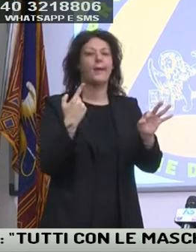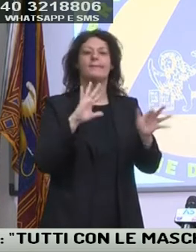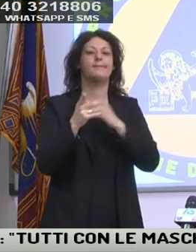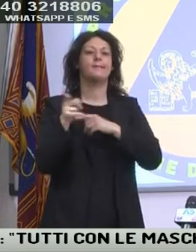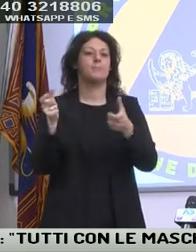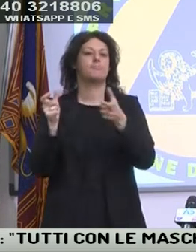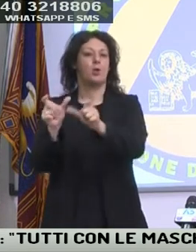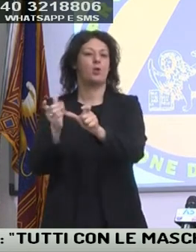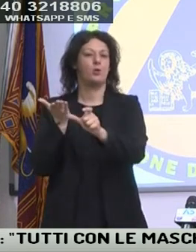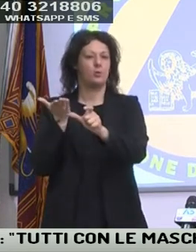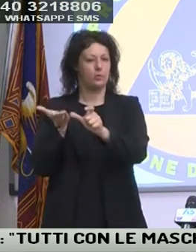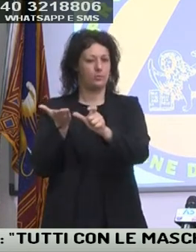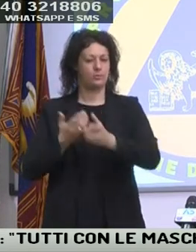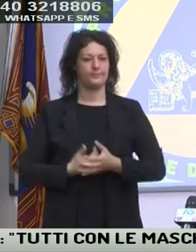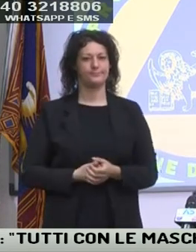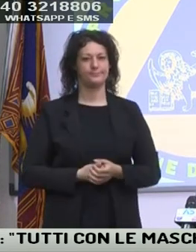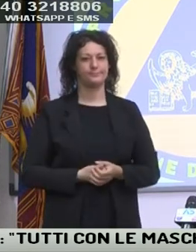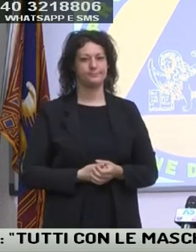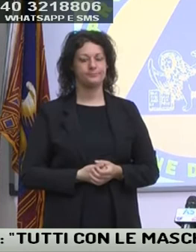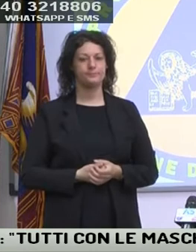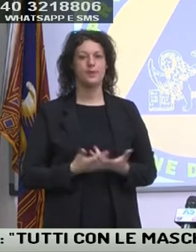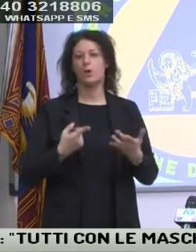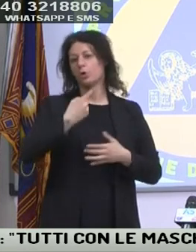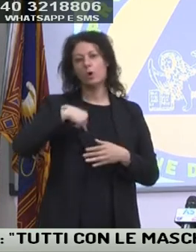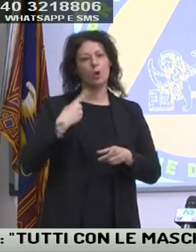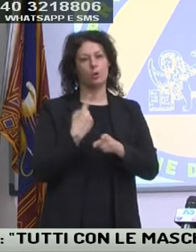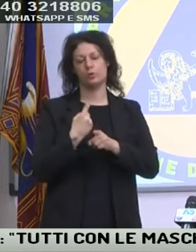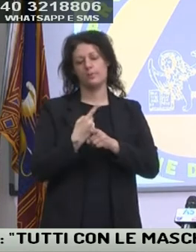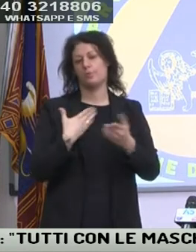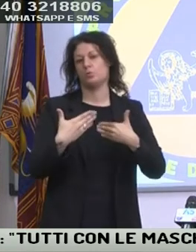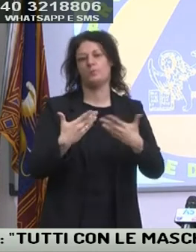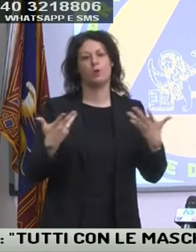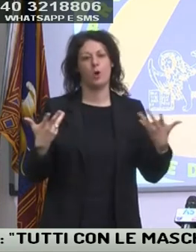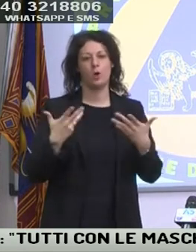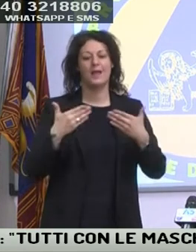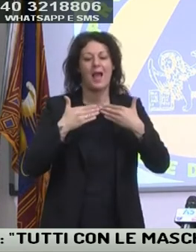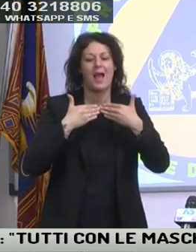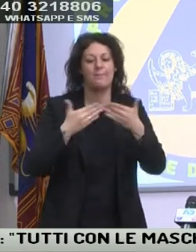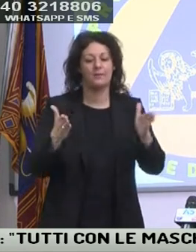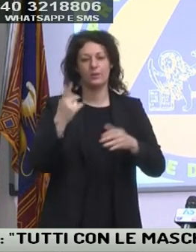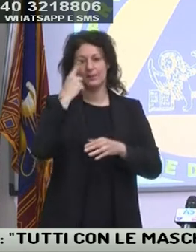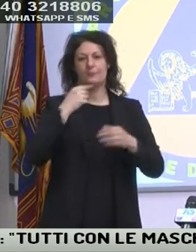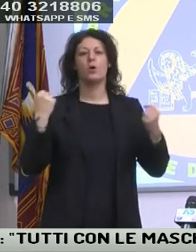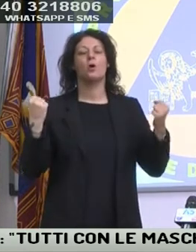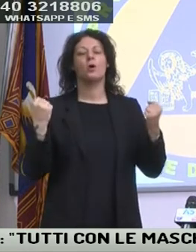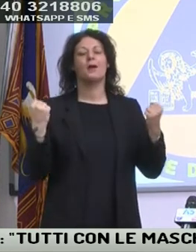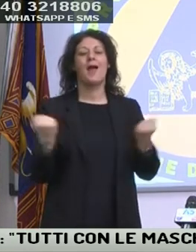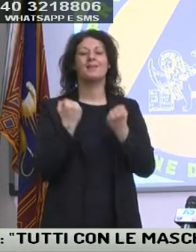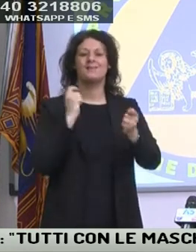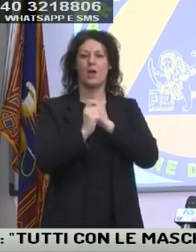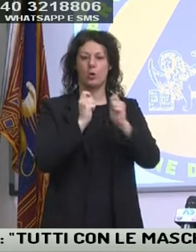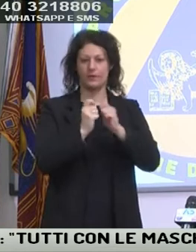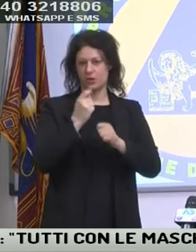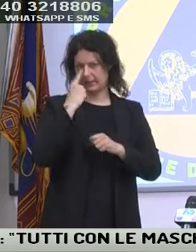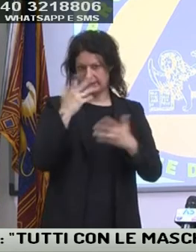è fondamentale che noi si provveda da subito all'apertura delle attività commerciali. Quali sono le categorie, Albino? Le